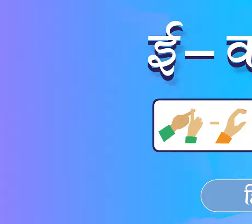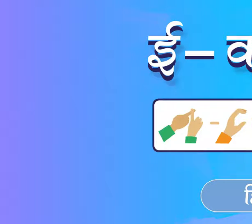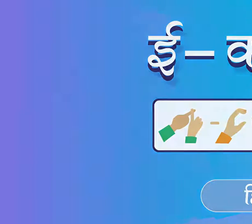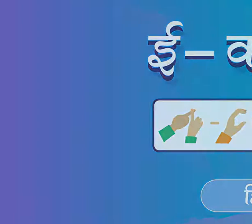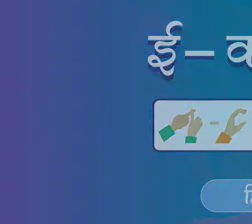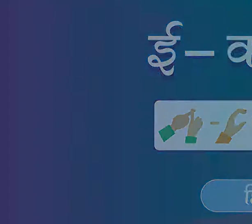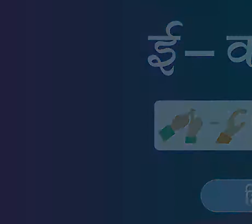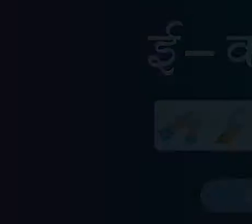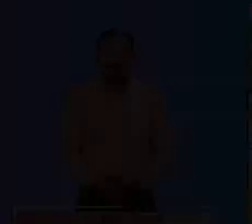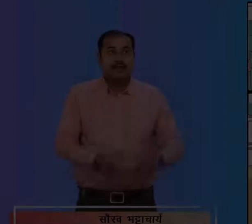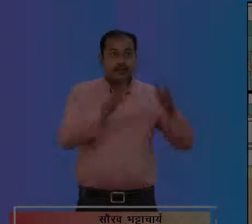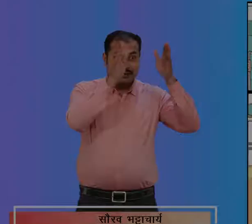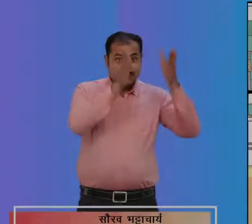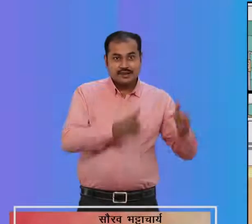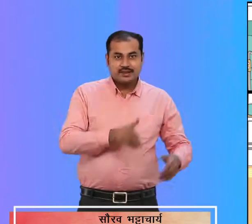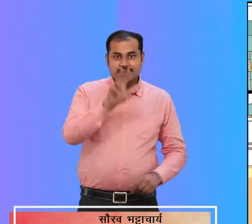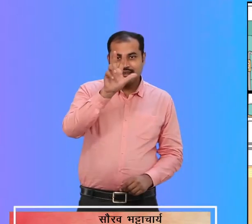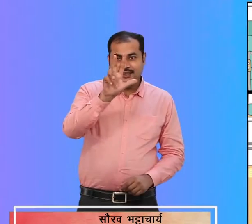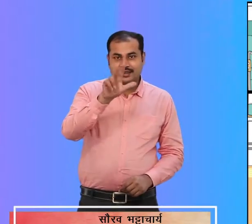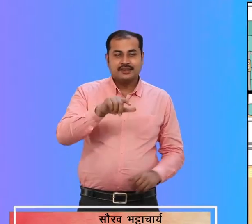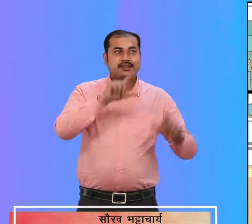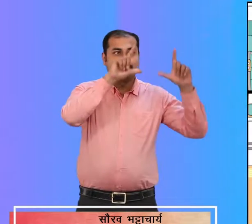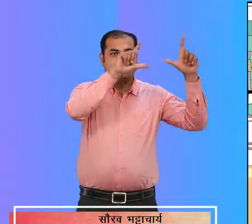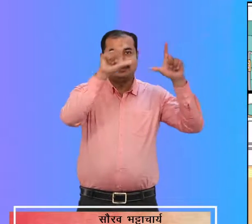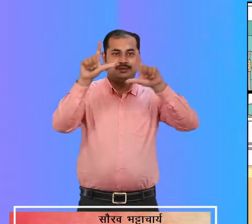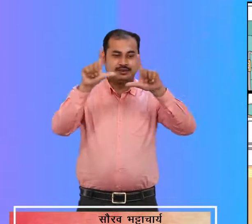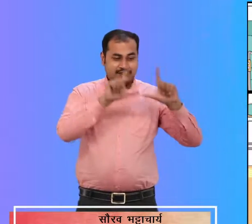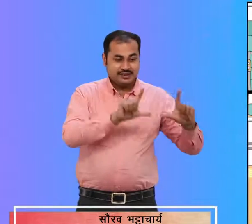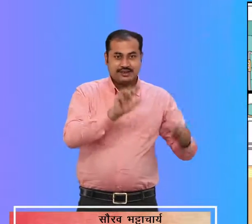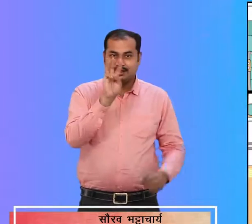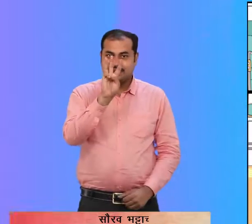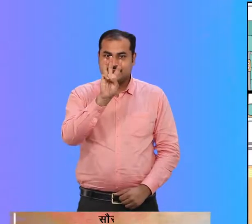है कि इस प्रेम में तीन चित्र है